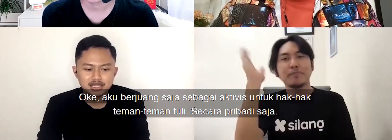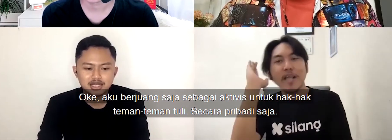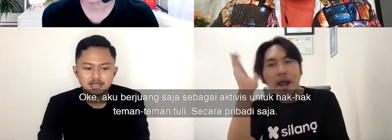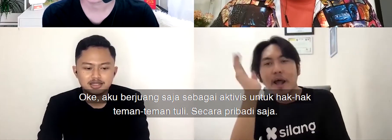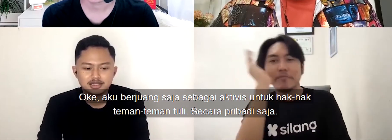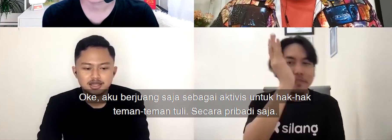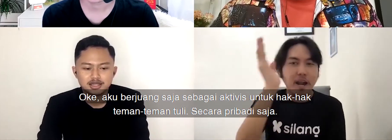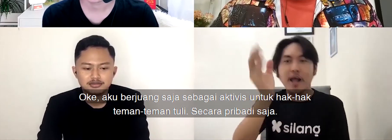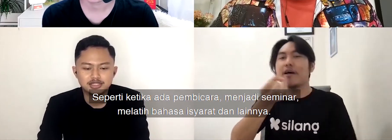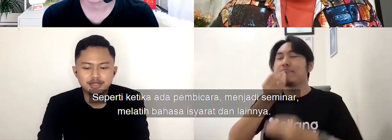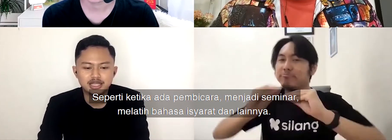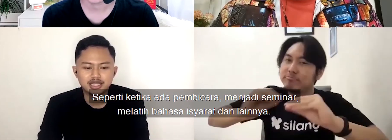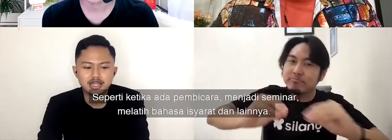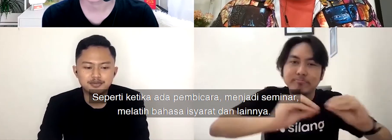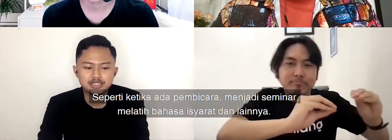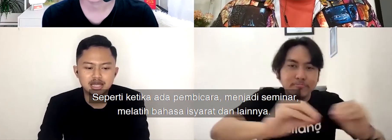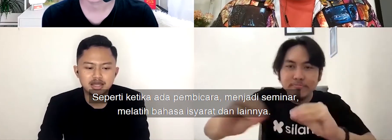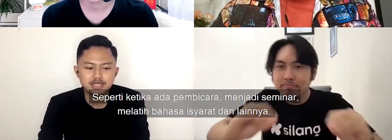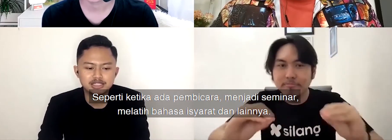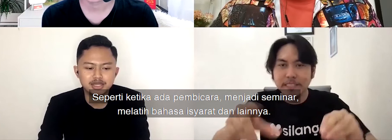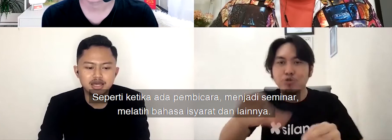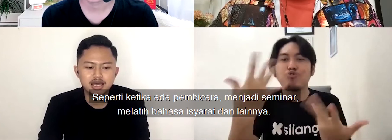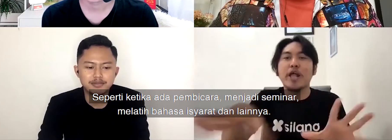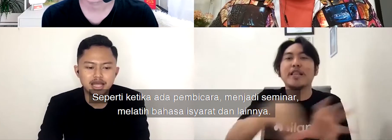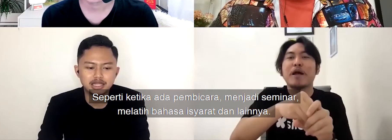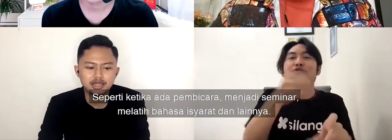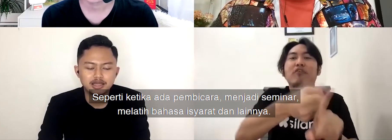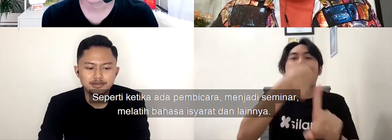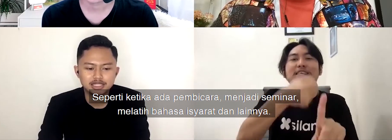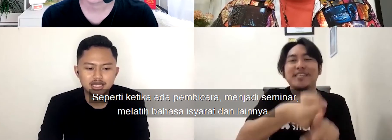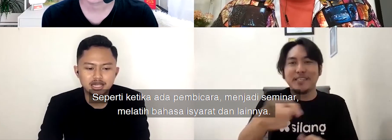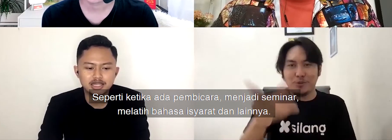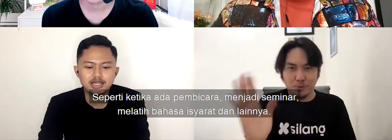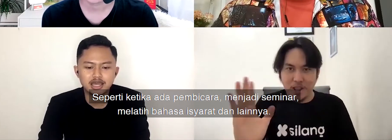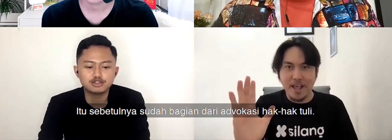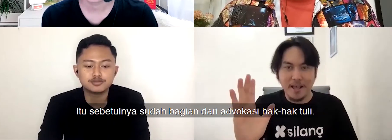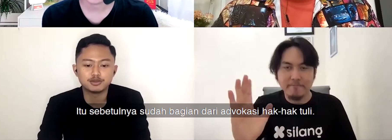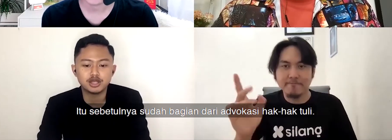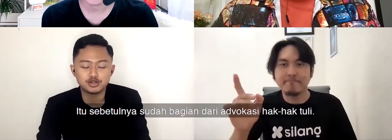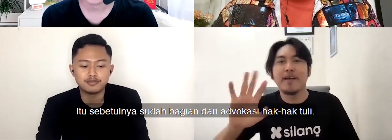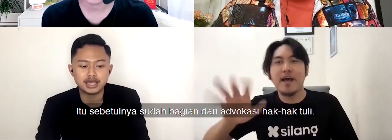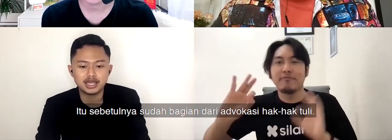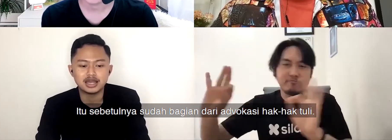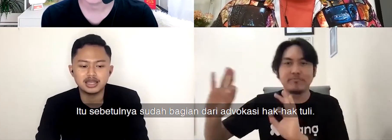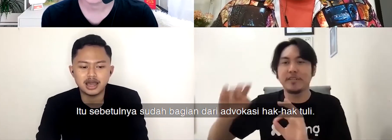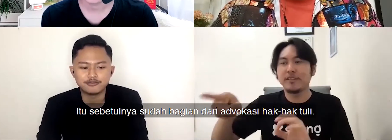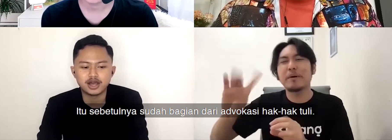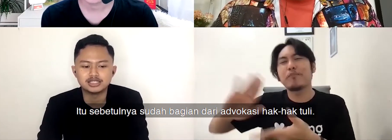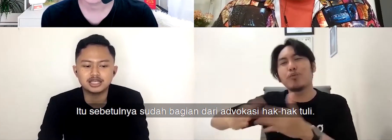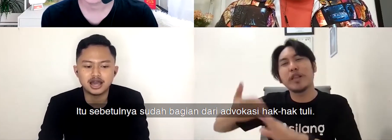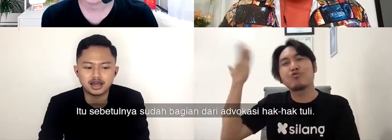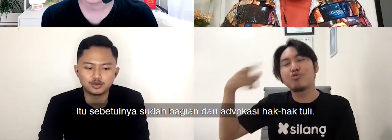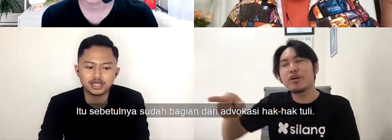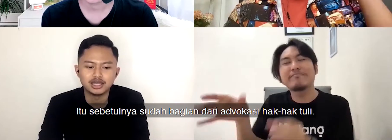pribadi saja seperti ketika dia berbicara jadi seminar Melati bahasa isyarat dan lainnya itu setelah sudah bagian dari